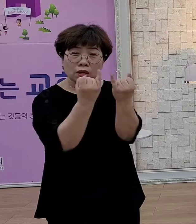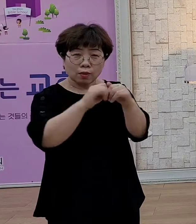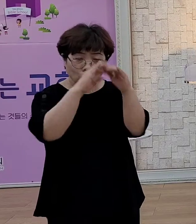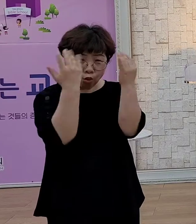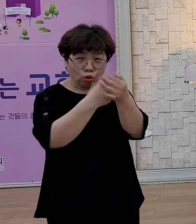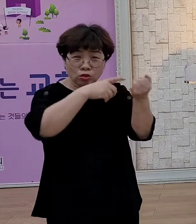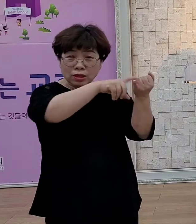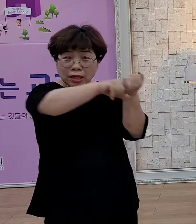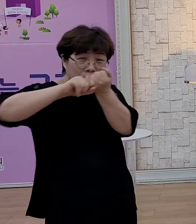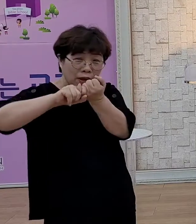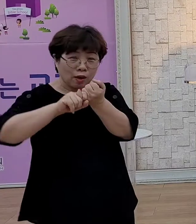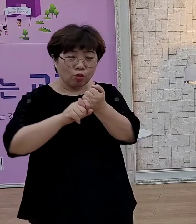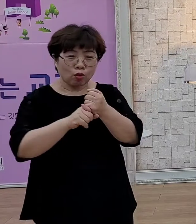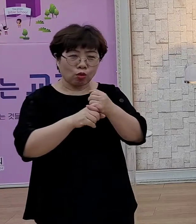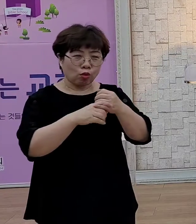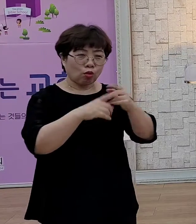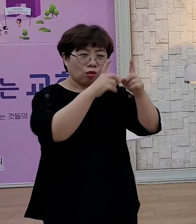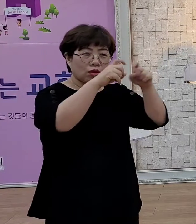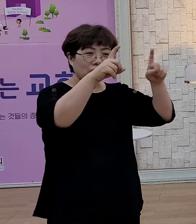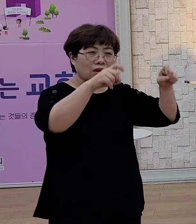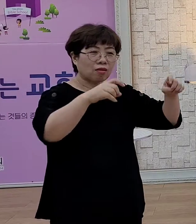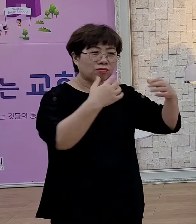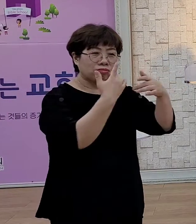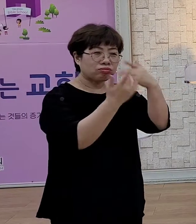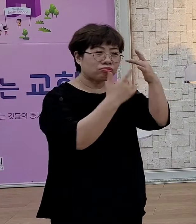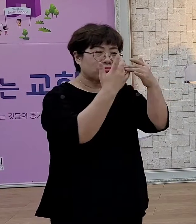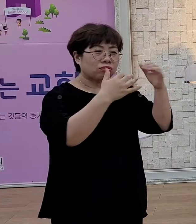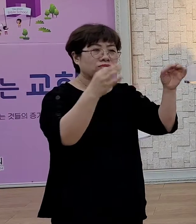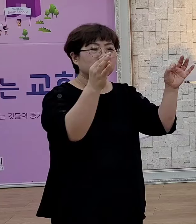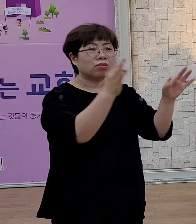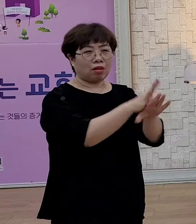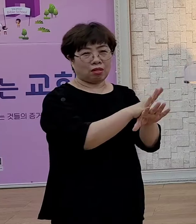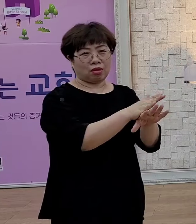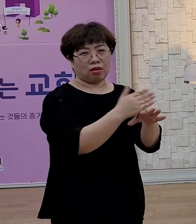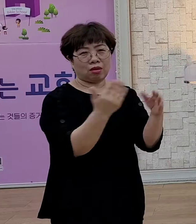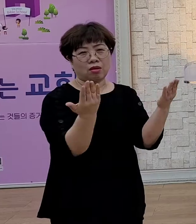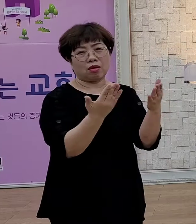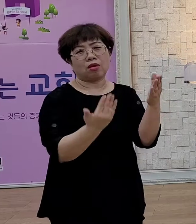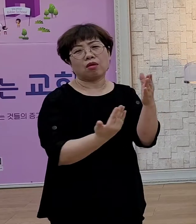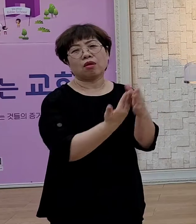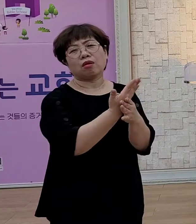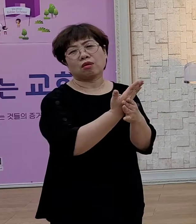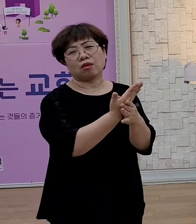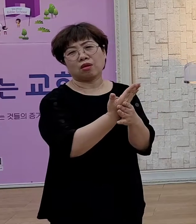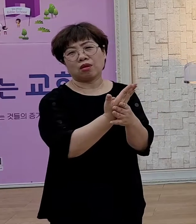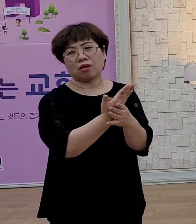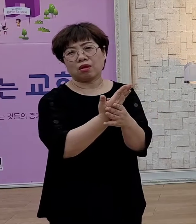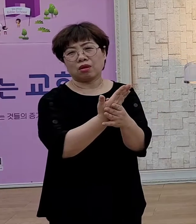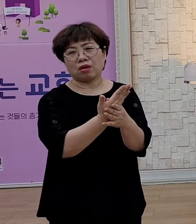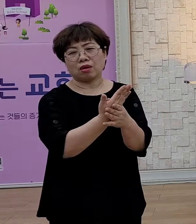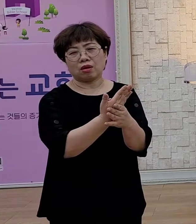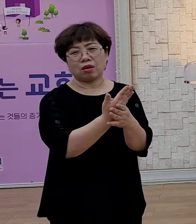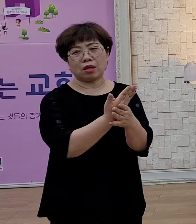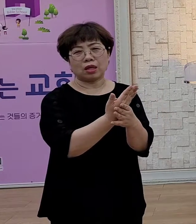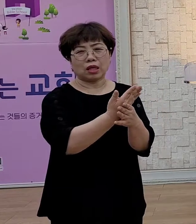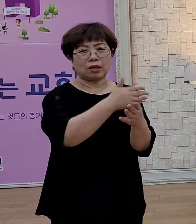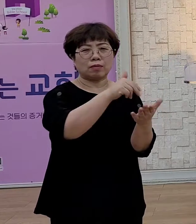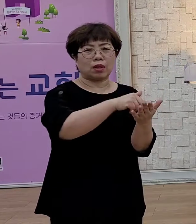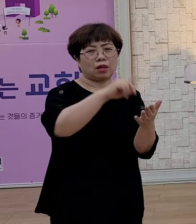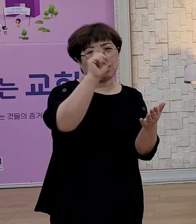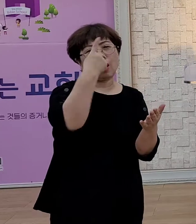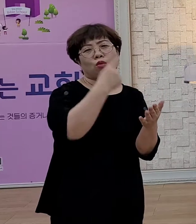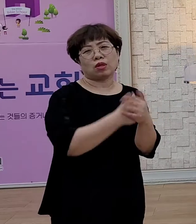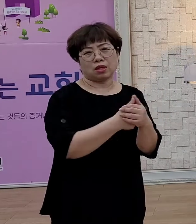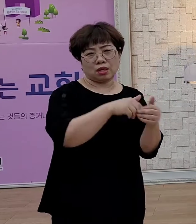다 불태워 그냥 버리는 어처구니 없는 일이 벌어지고 말았습니다. 이게